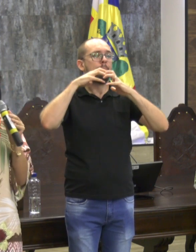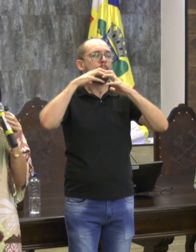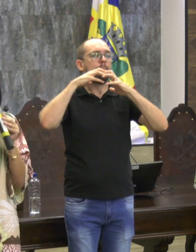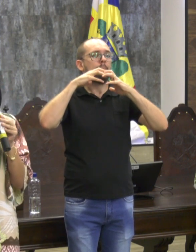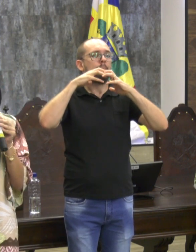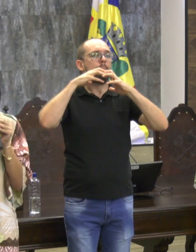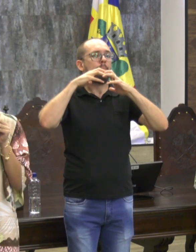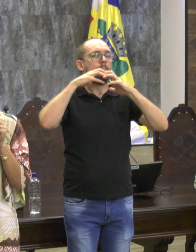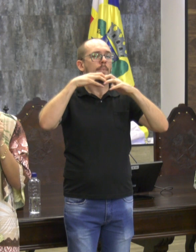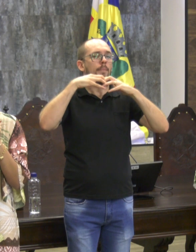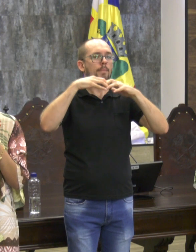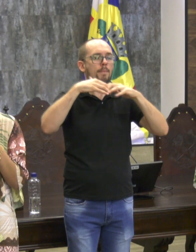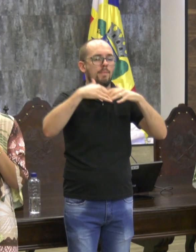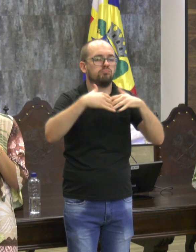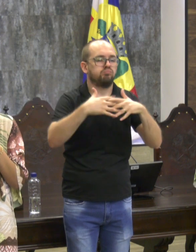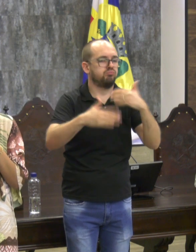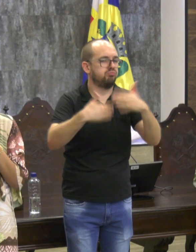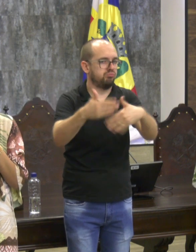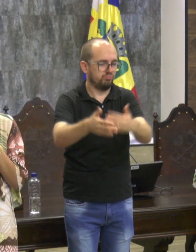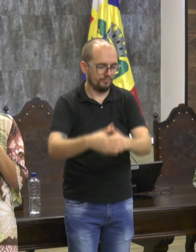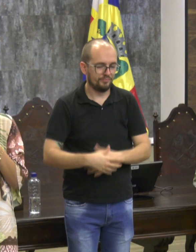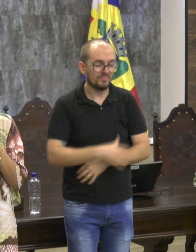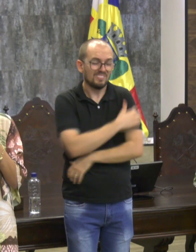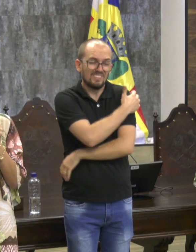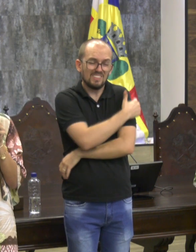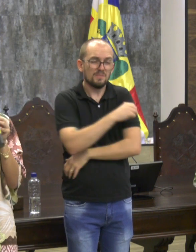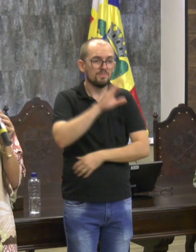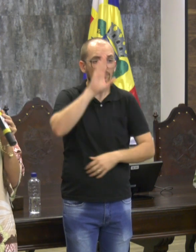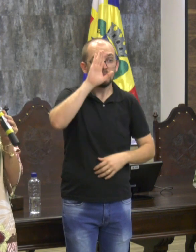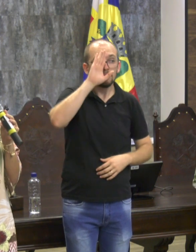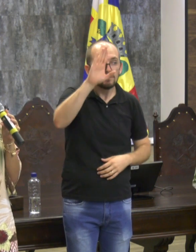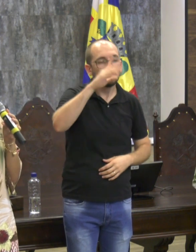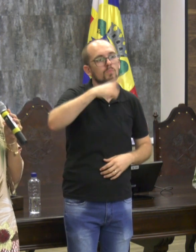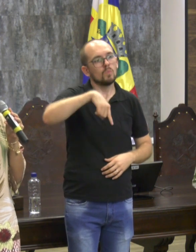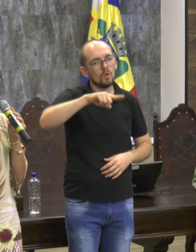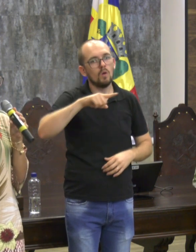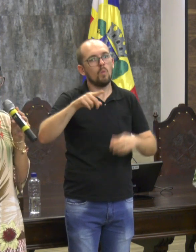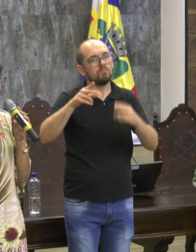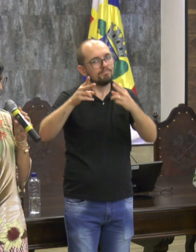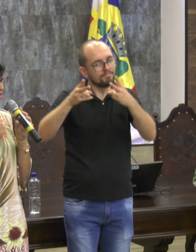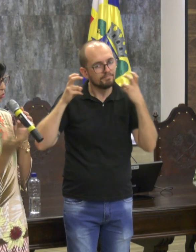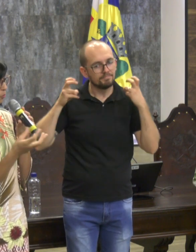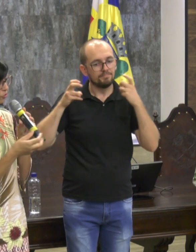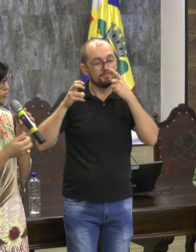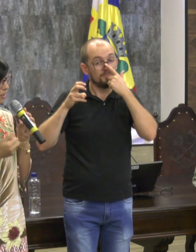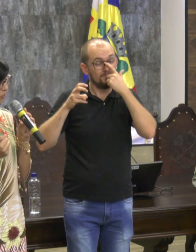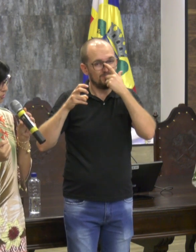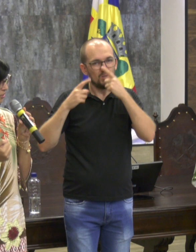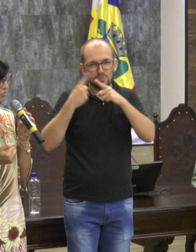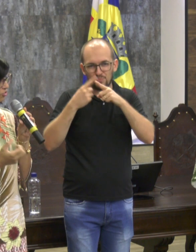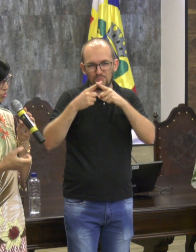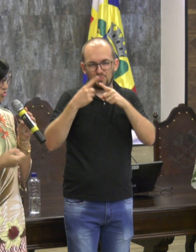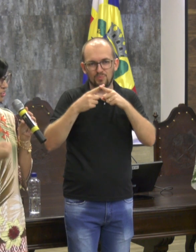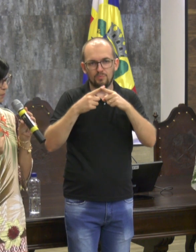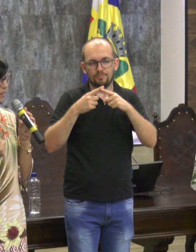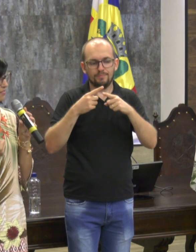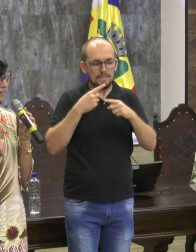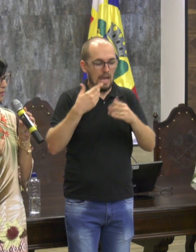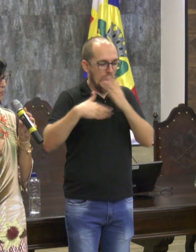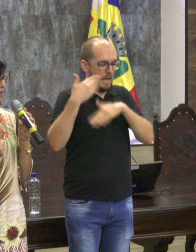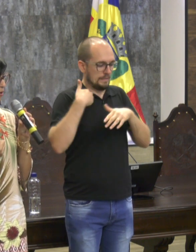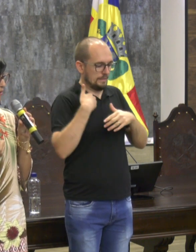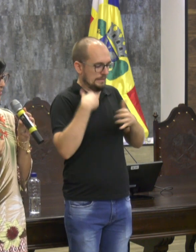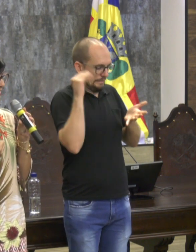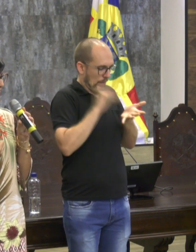o mais importante de tudo isso é a gente perceber que do que a gente busca os recursos que a gente tinha para